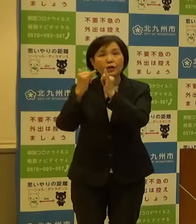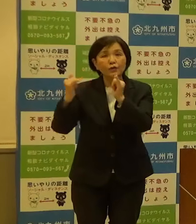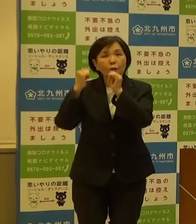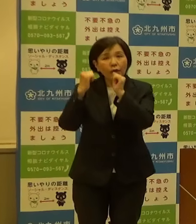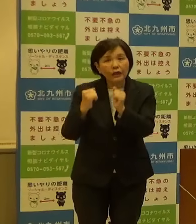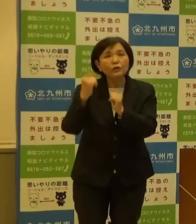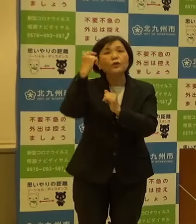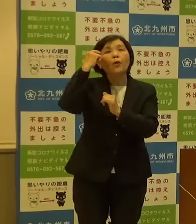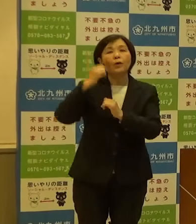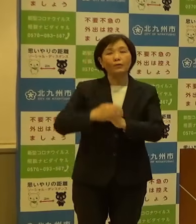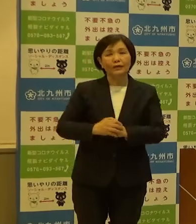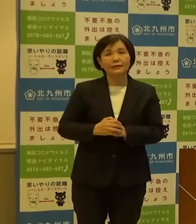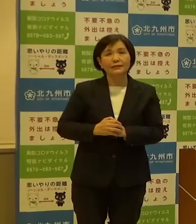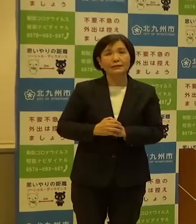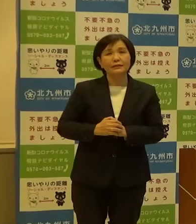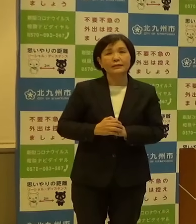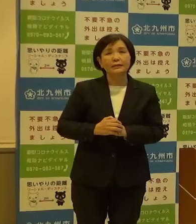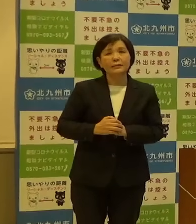思います。